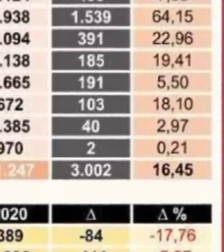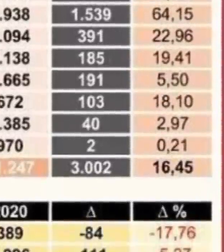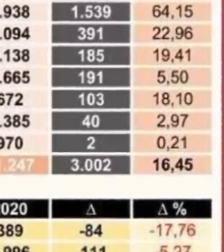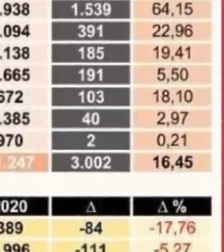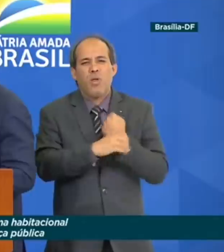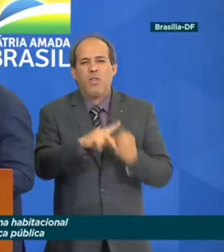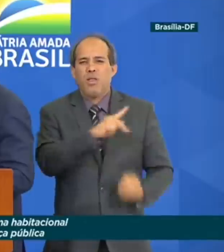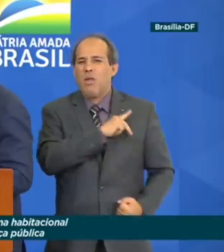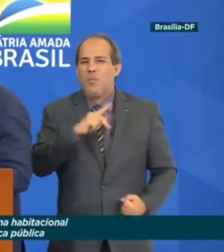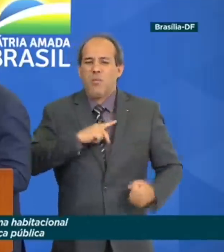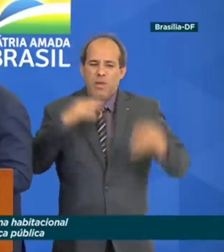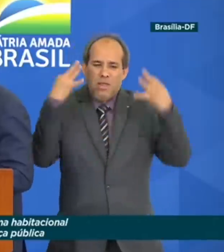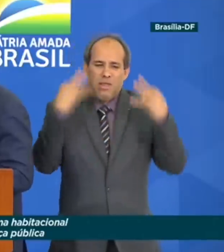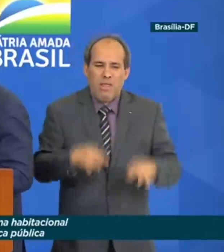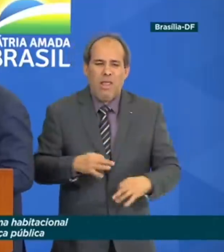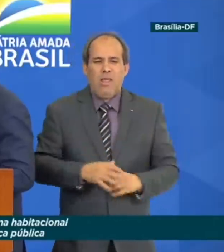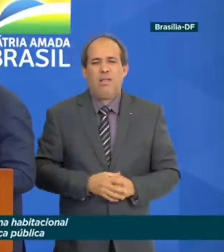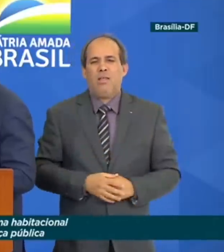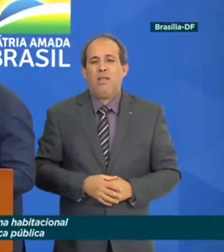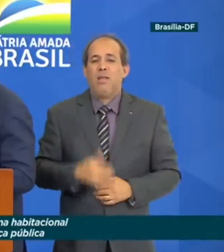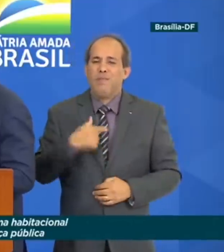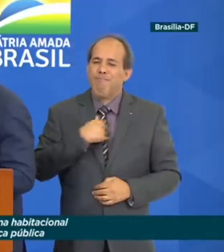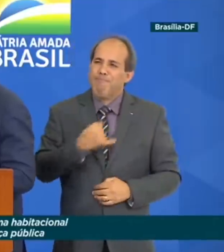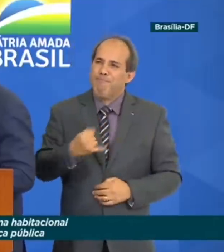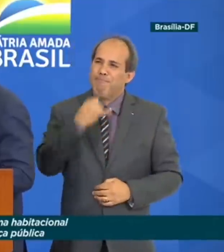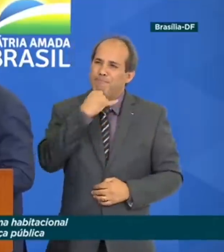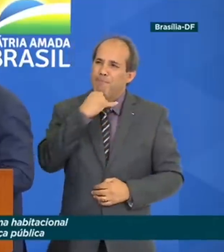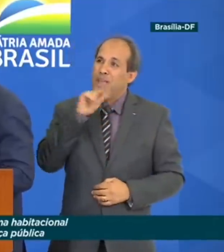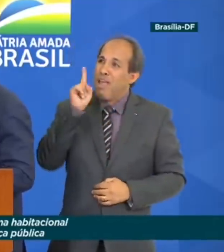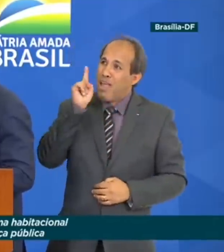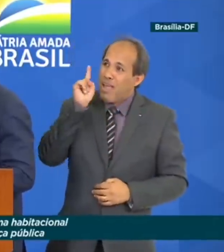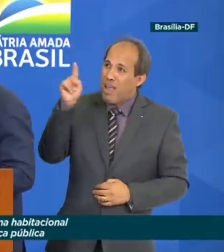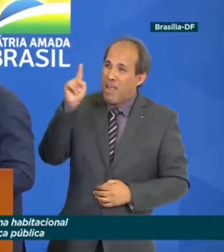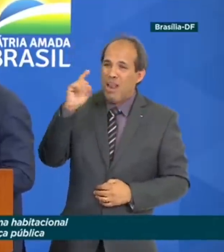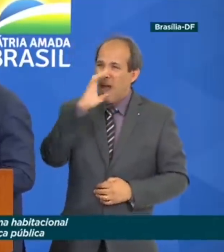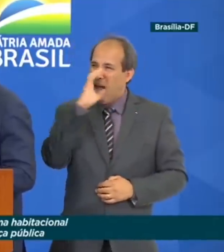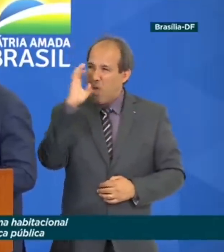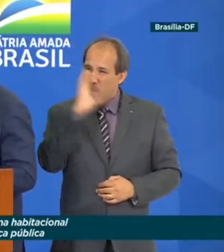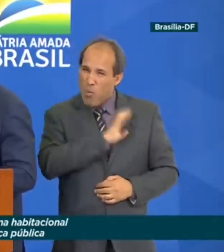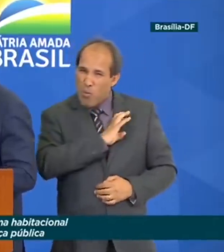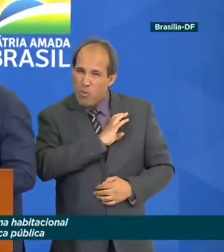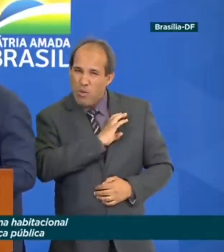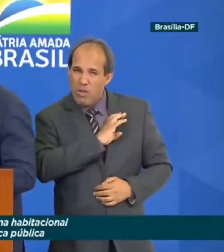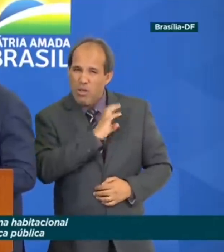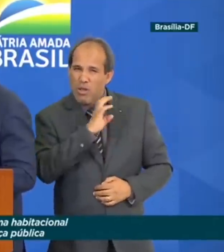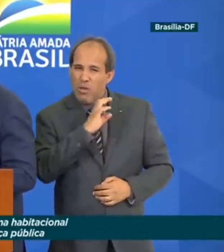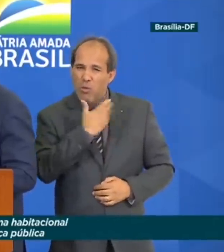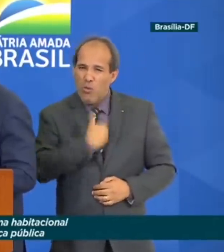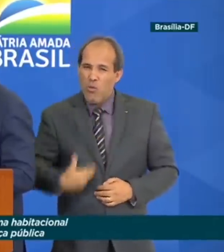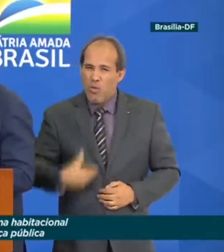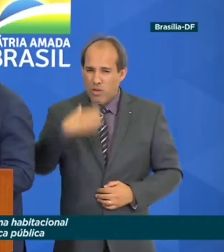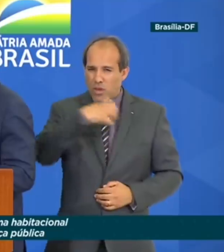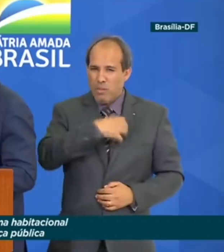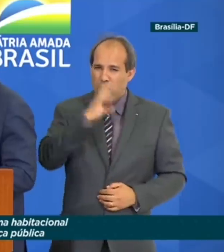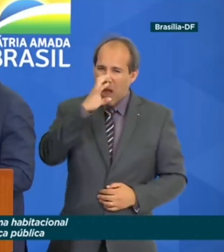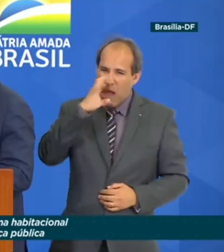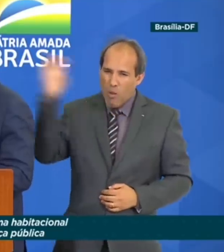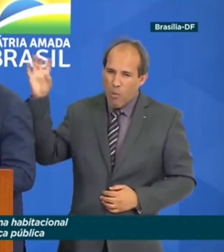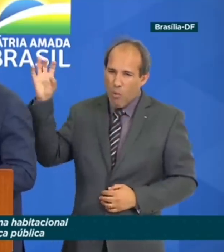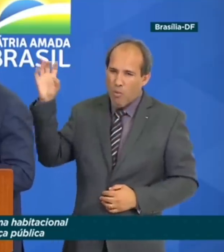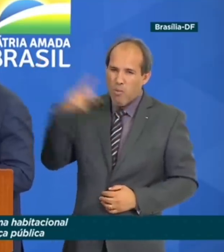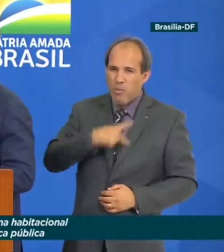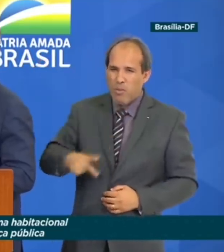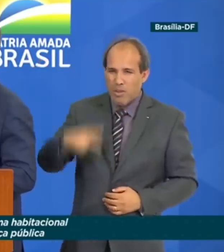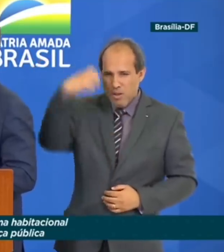pública. Então, o meu lamento pela transferência de responsabilidade do governador da Bahia, que ao invés de tomar providências